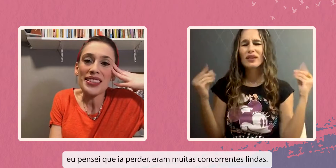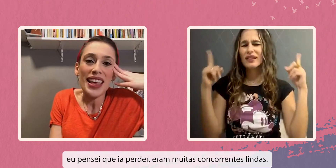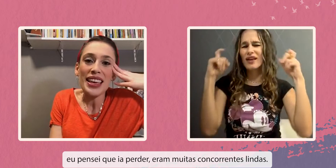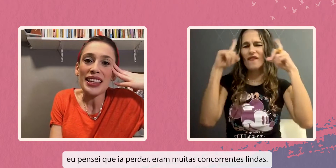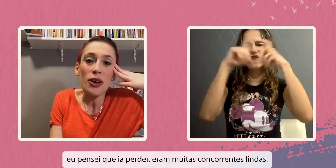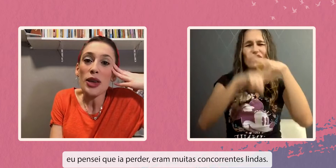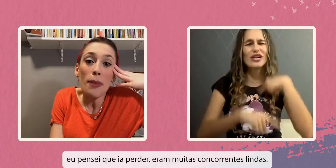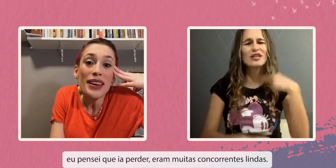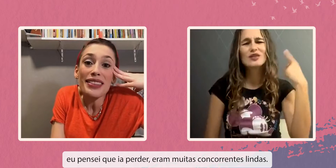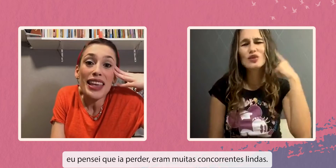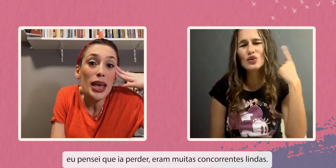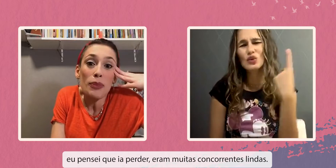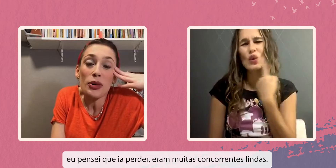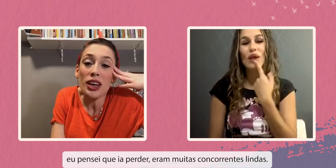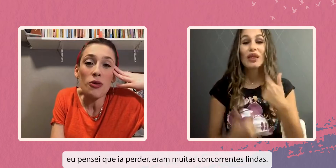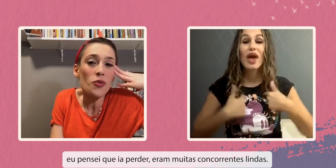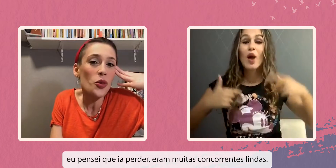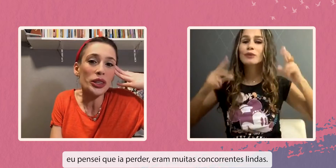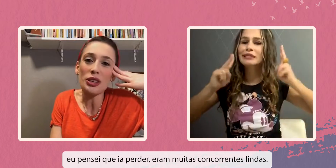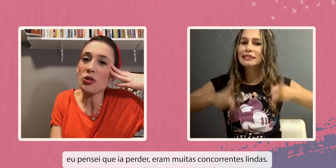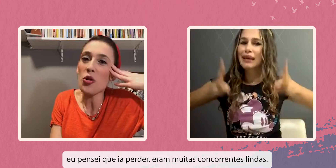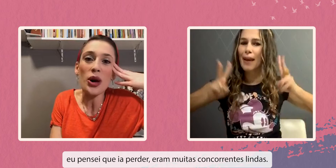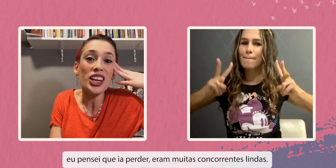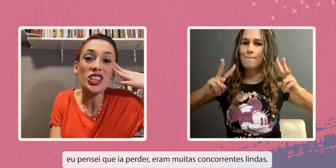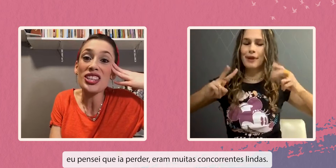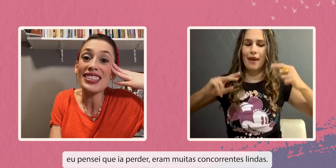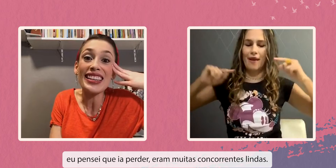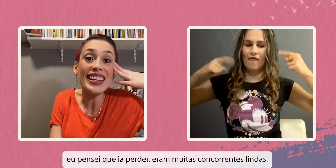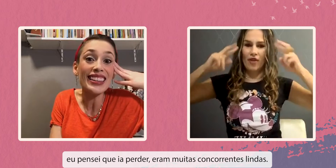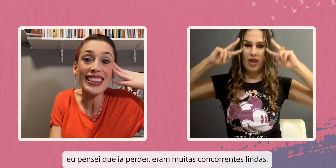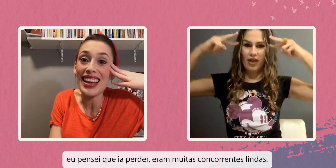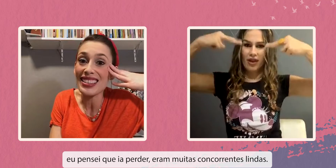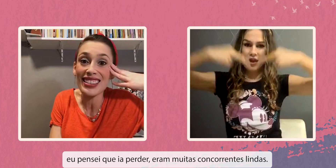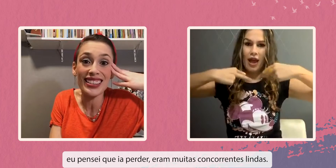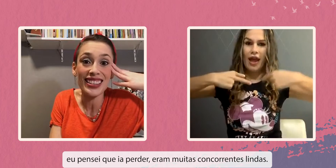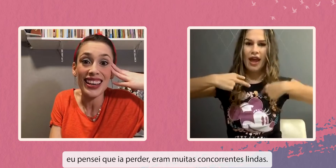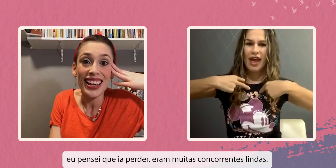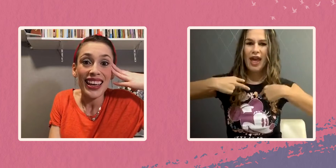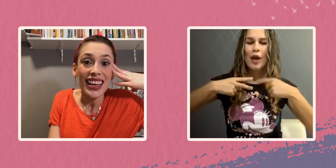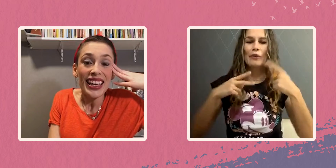Eu pensei que eu não ia ter, porque eram muitas concorrentes.